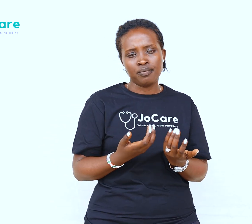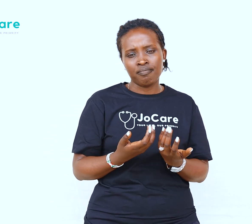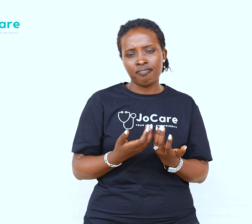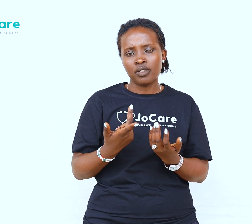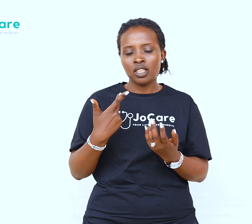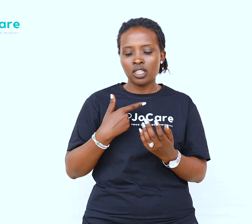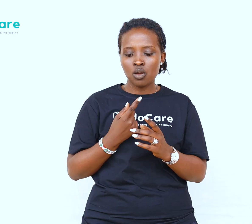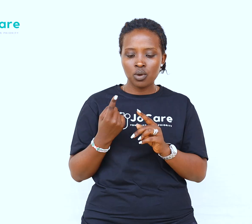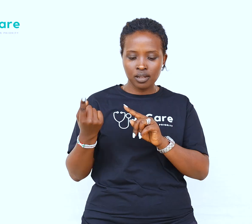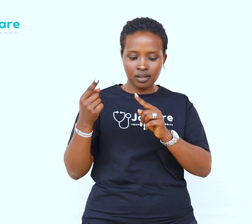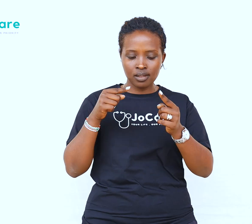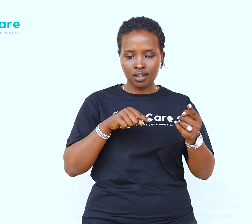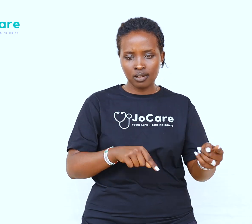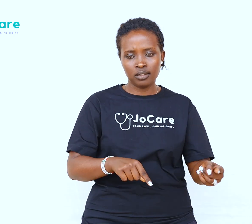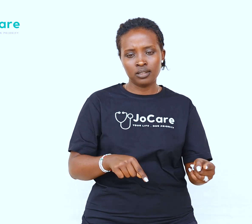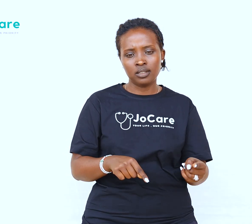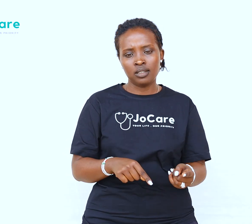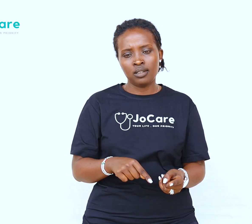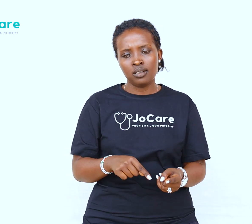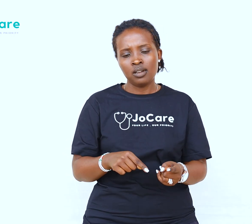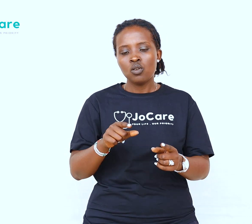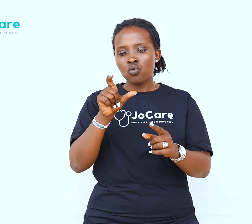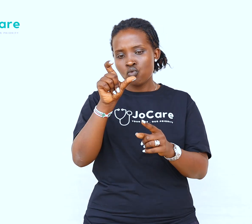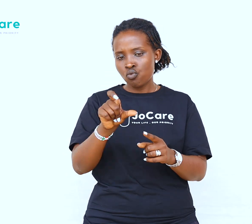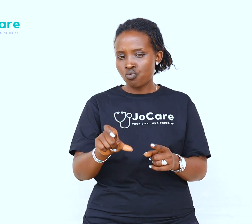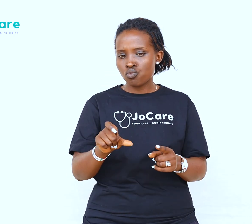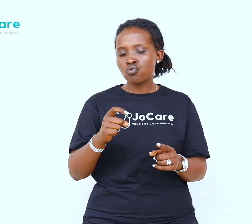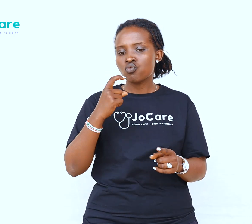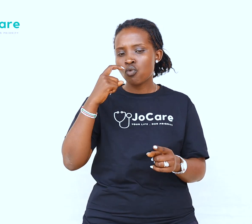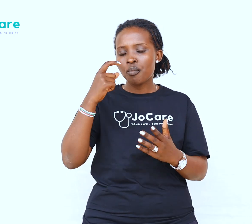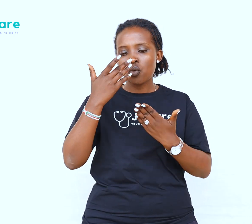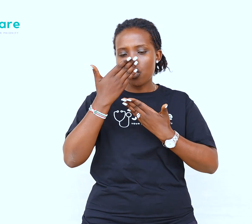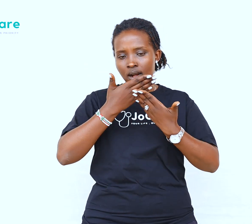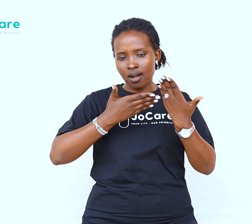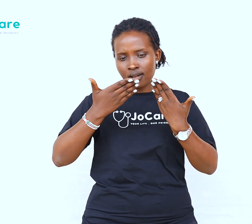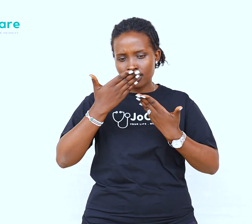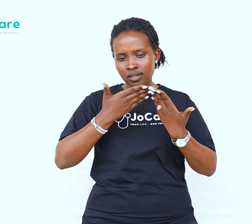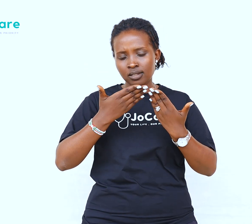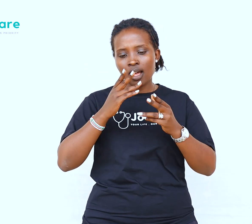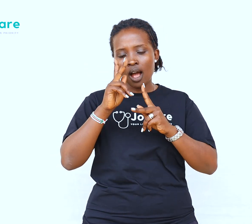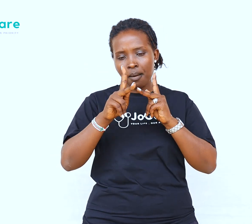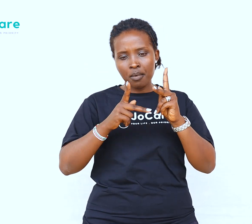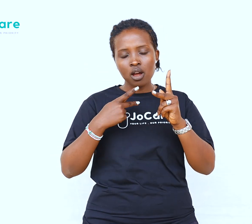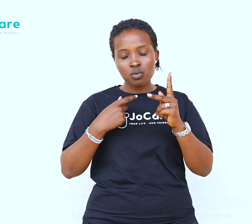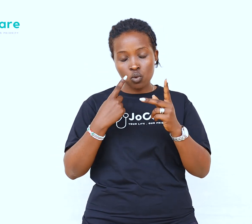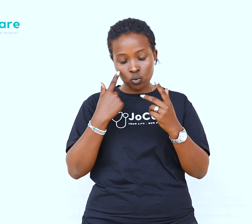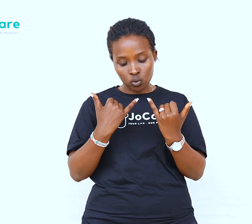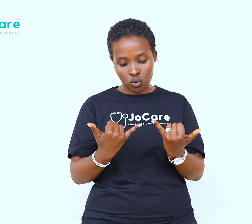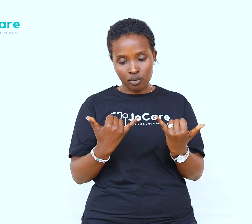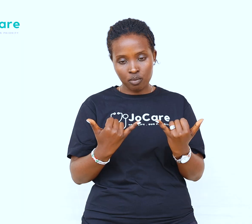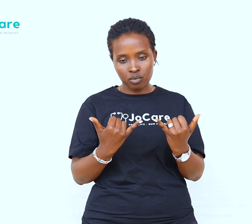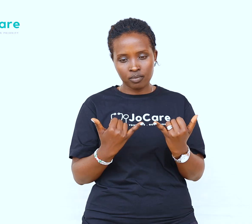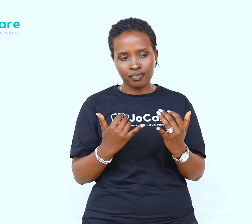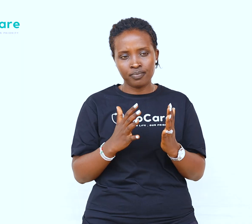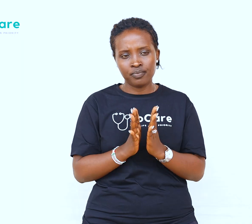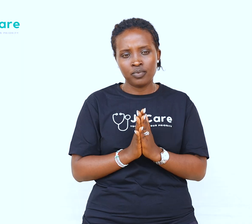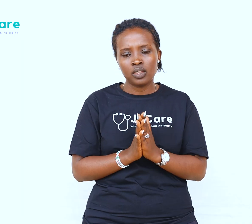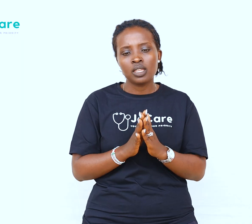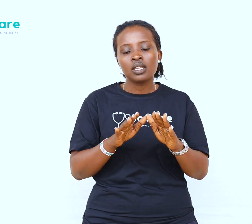Haba naje nk'umuntu ugiye kuganiriza abadukurikira. Yego. Ibijyanye